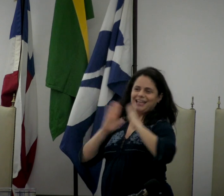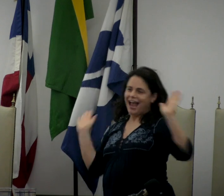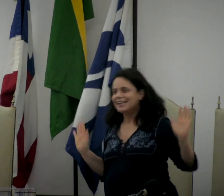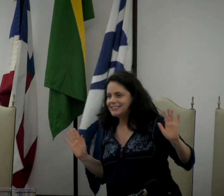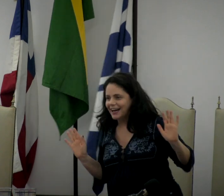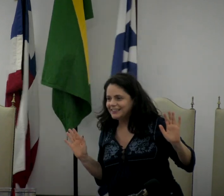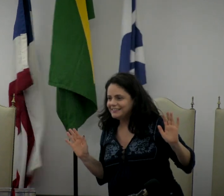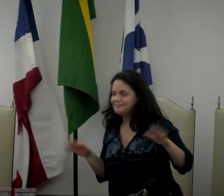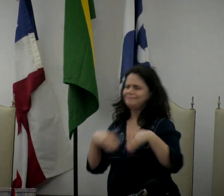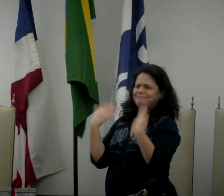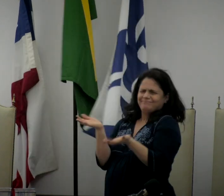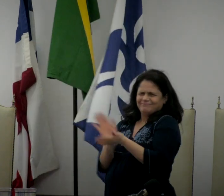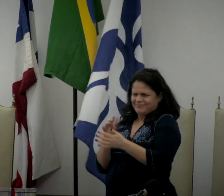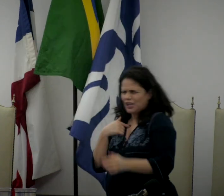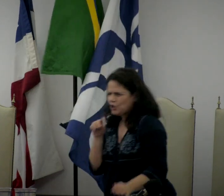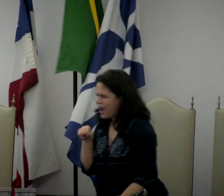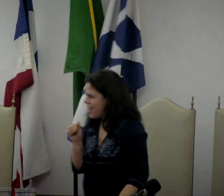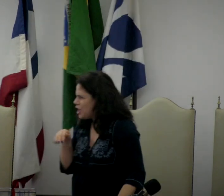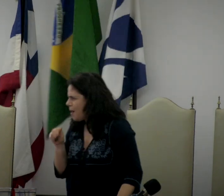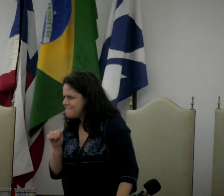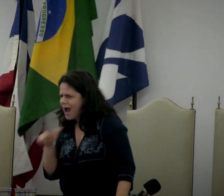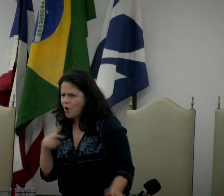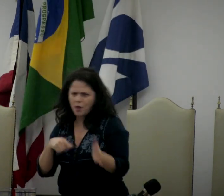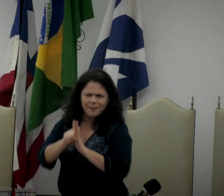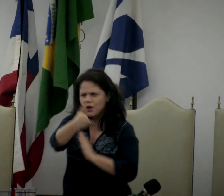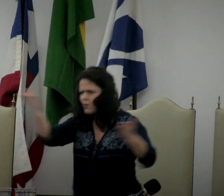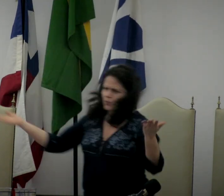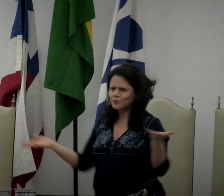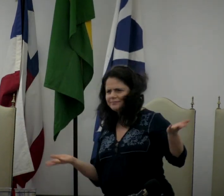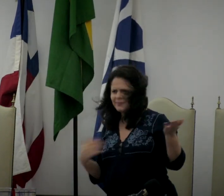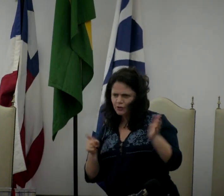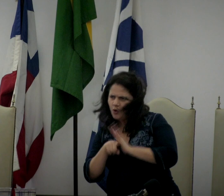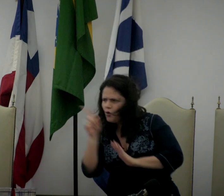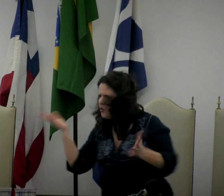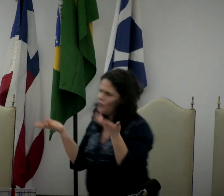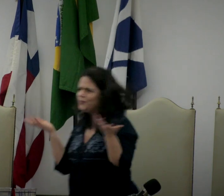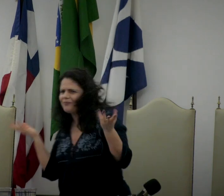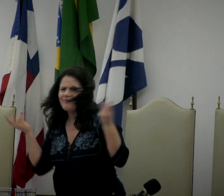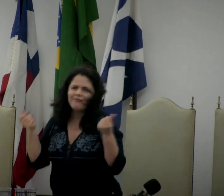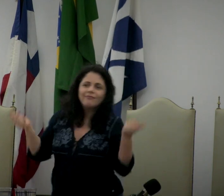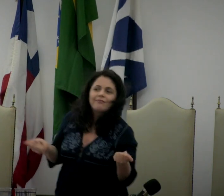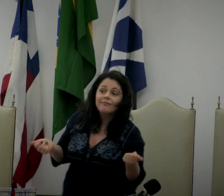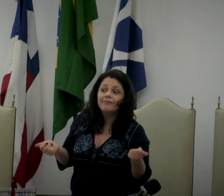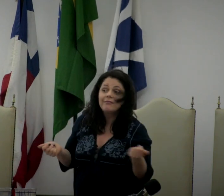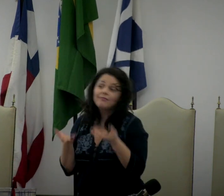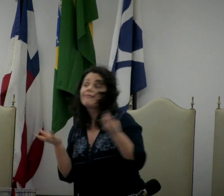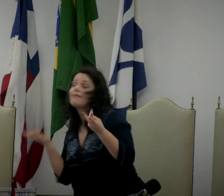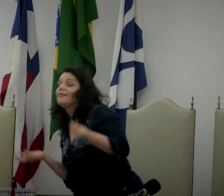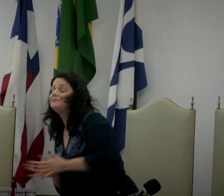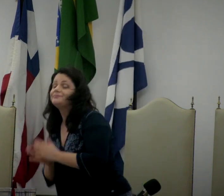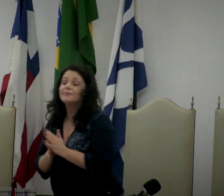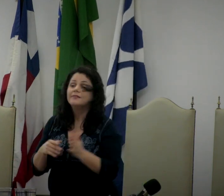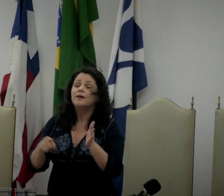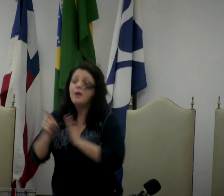sou uma pessoa maravilhosa e eu sou anormal? Eu pergunto para vocês, eu sou anormal? Vamos lá? Eu sou